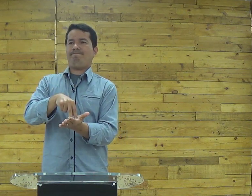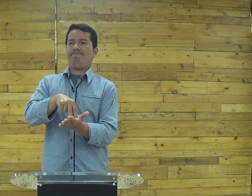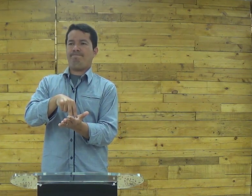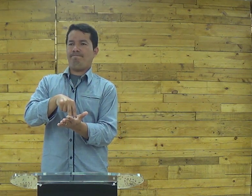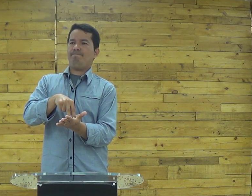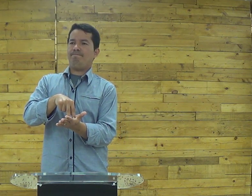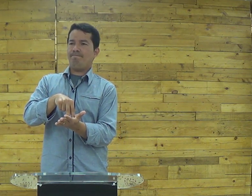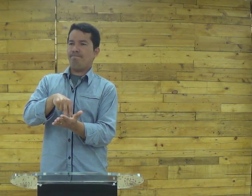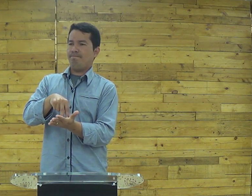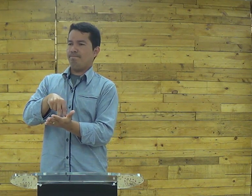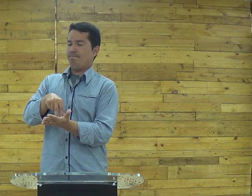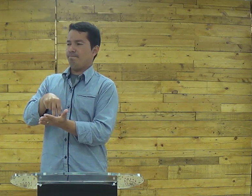vida, fique em pé.